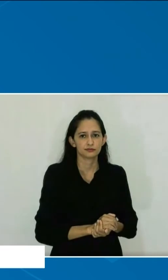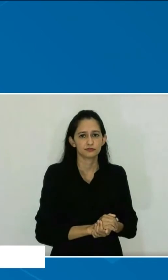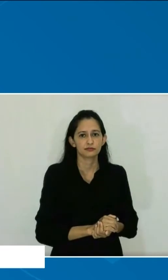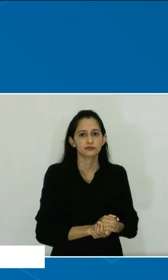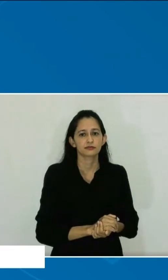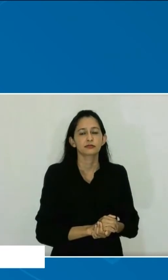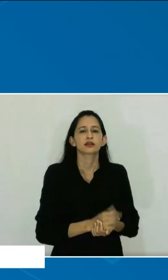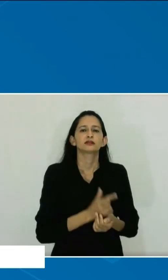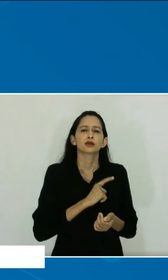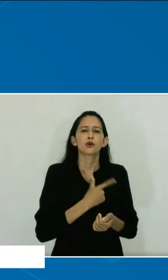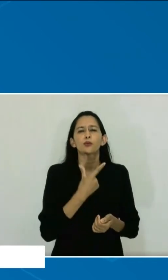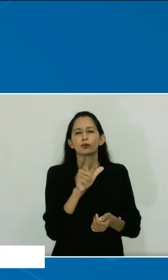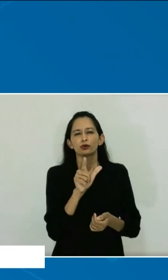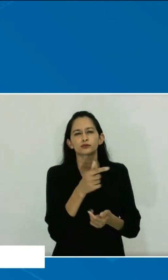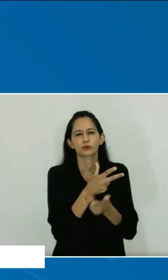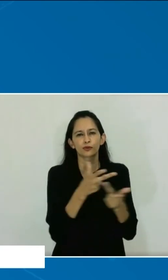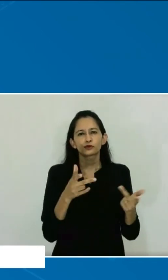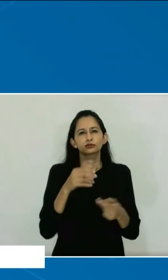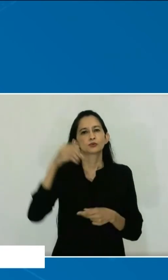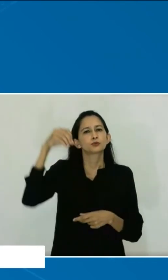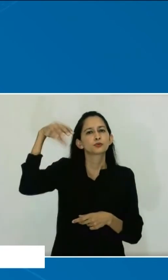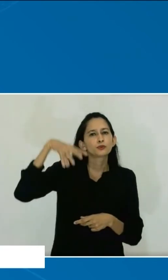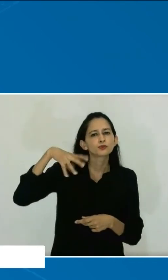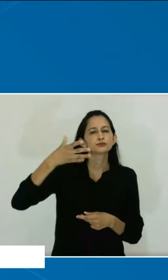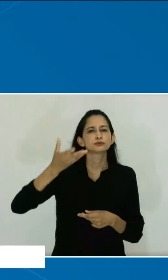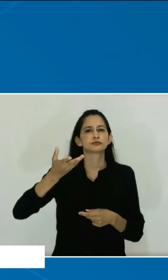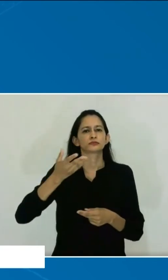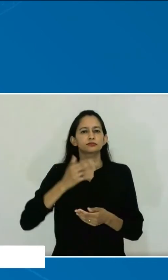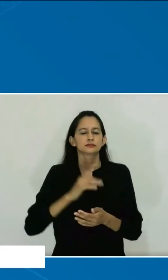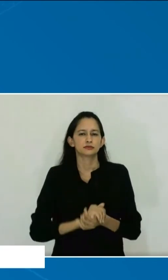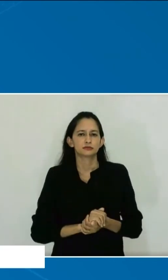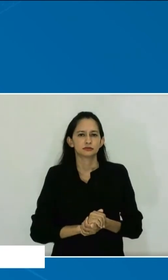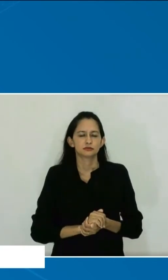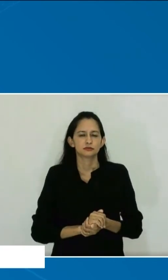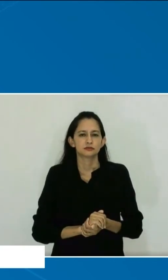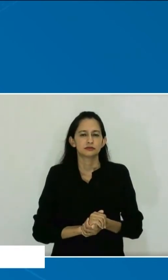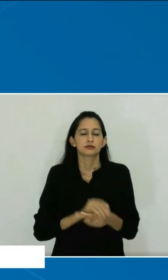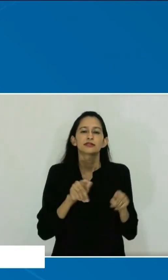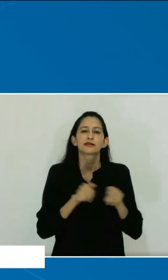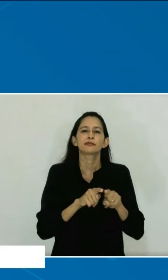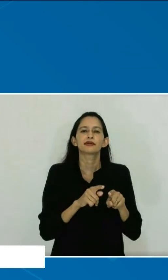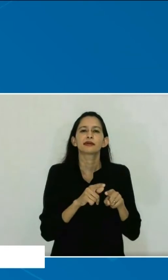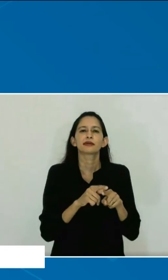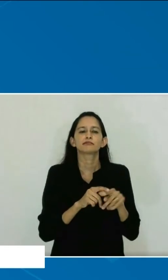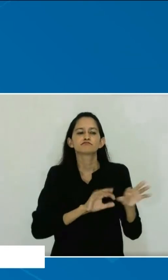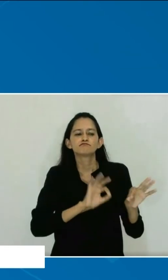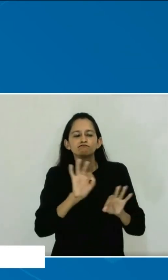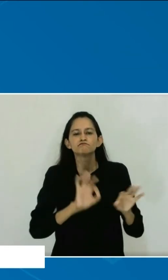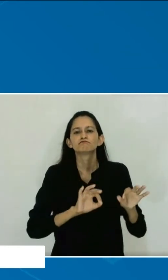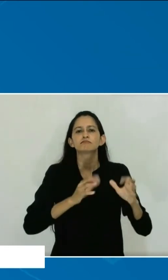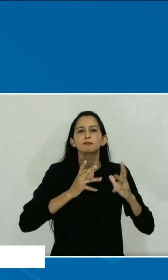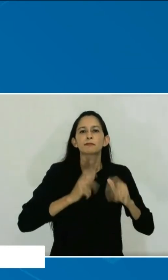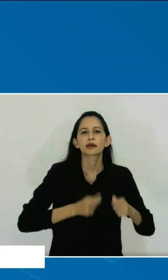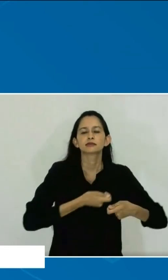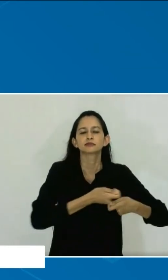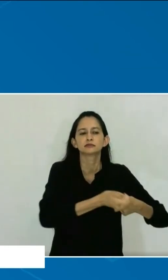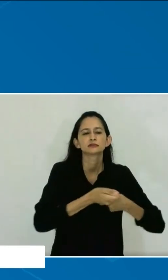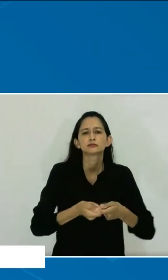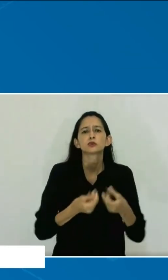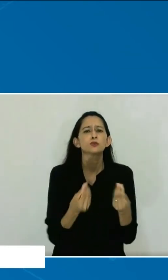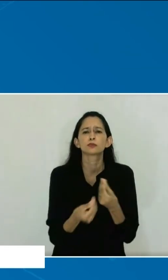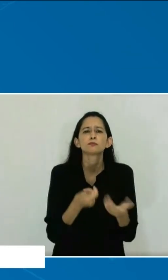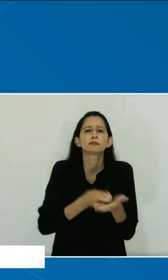básicos, essenciais, como energia, a própria manutenção da universidade, que vai ficar extremamente